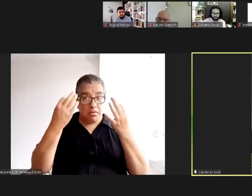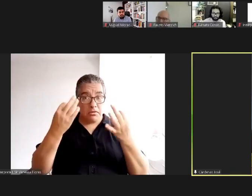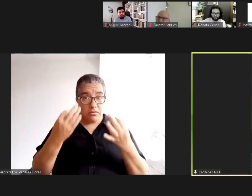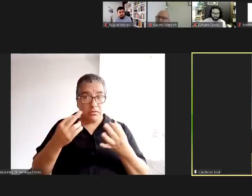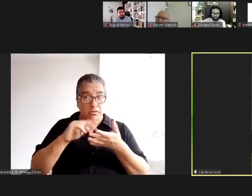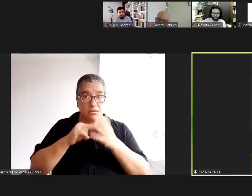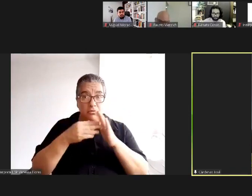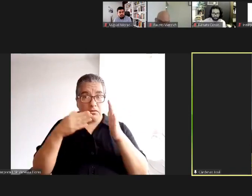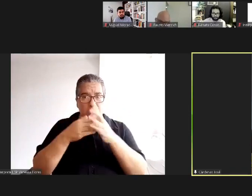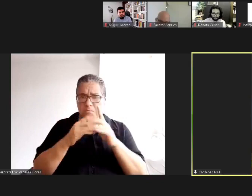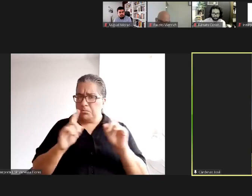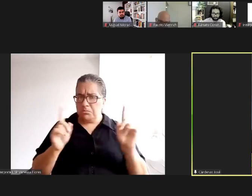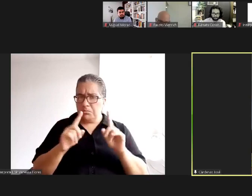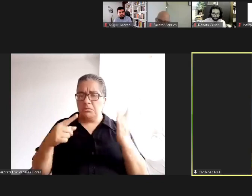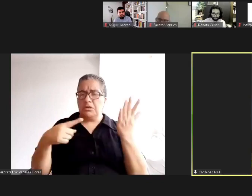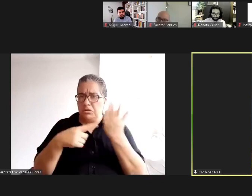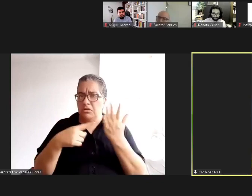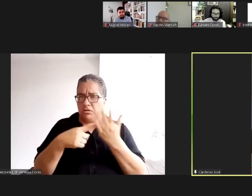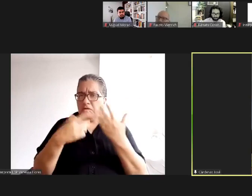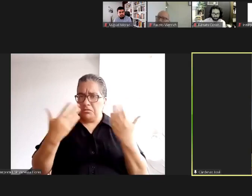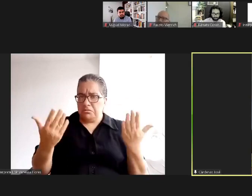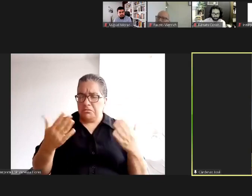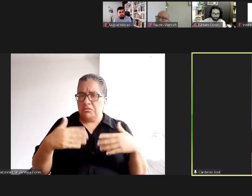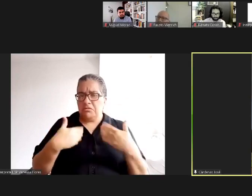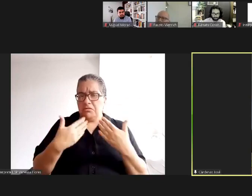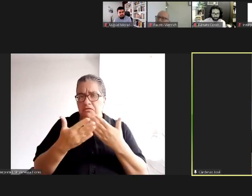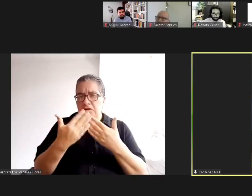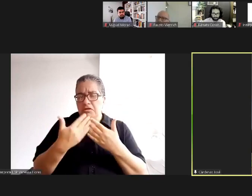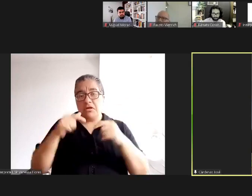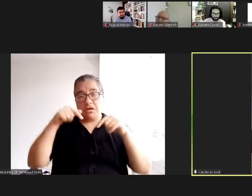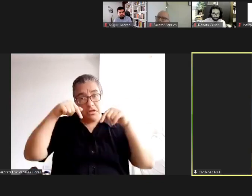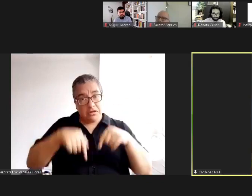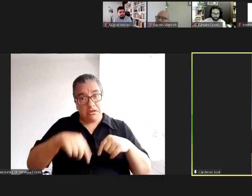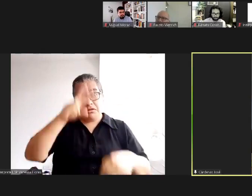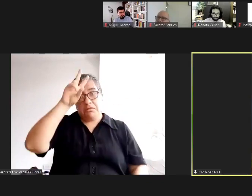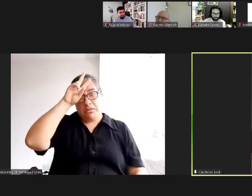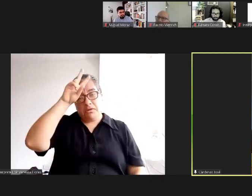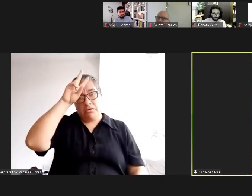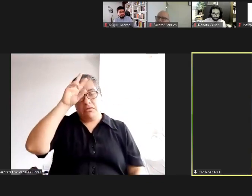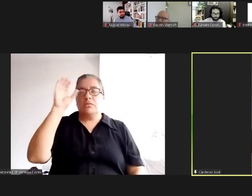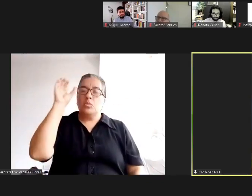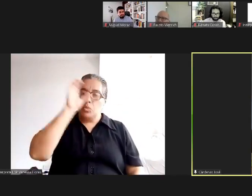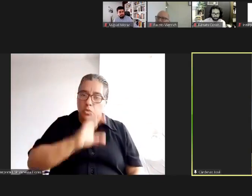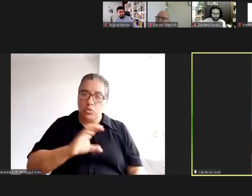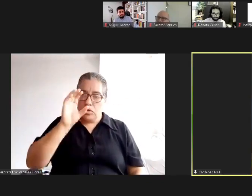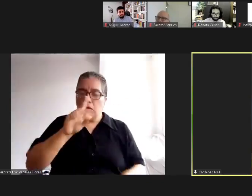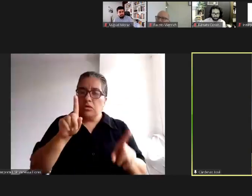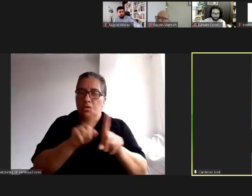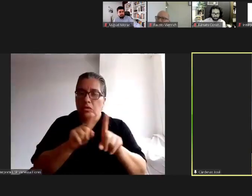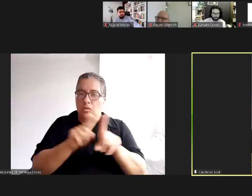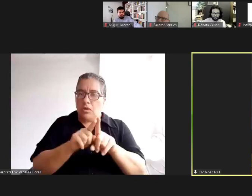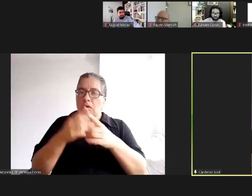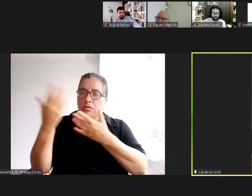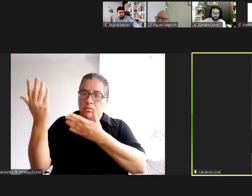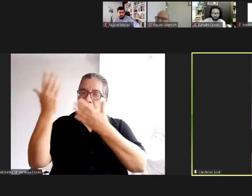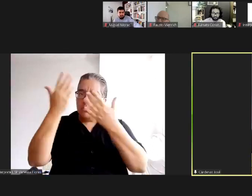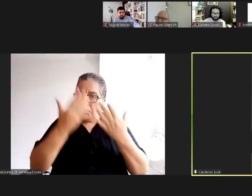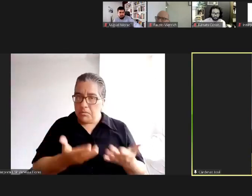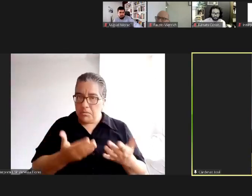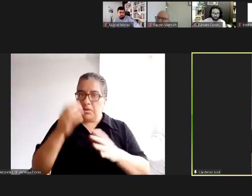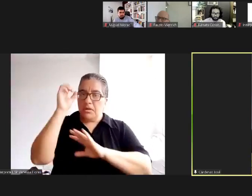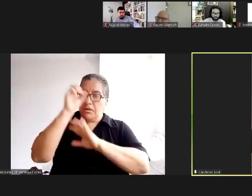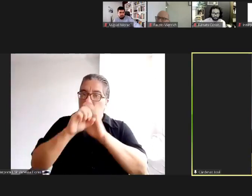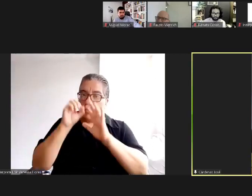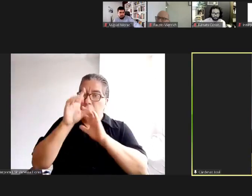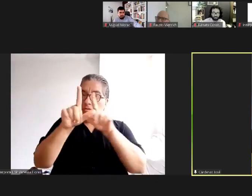tecnología ya está a la mano, ¿no? Aquí en Perú estamos también buscando, promocionando para que las salas